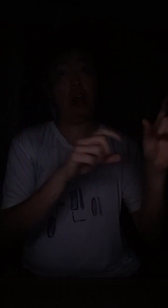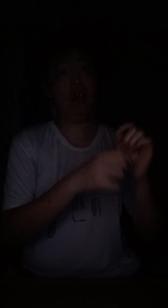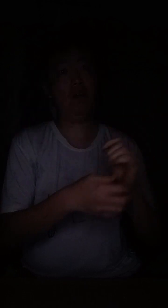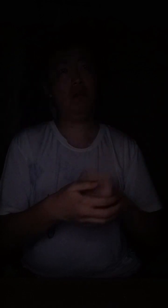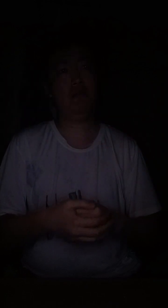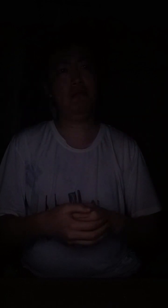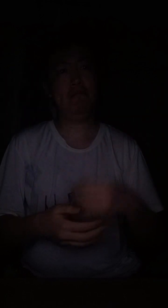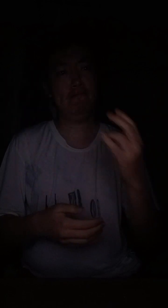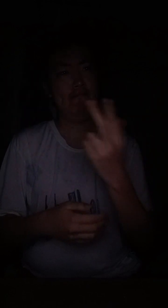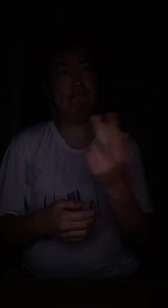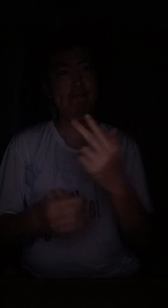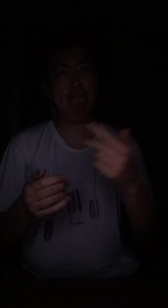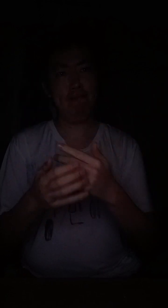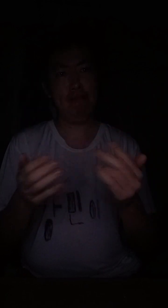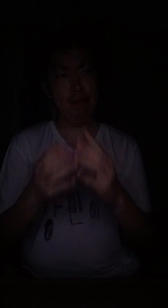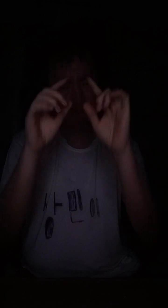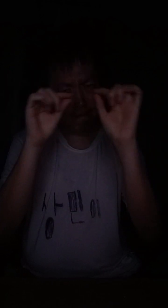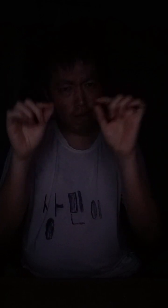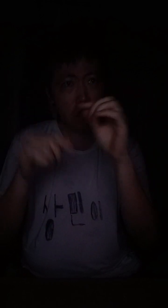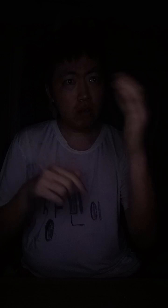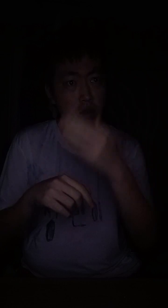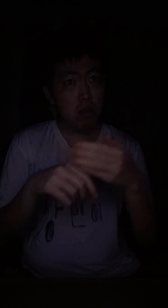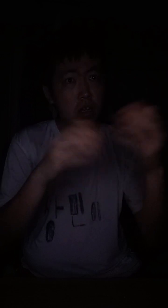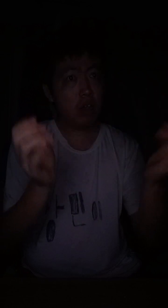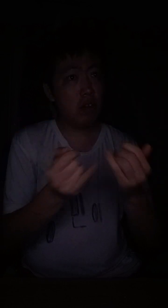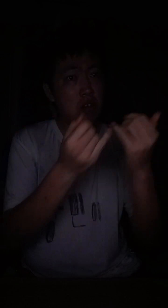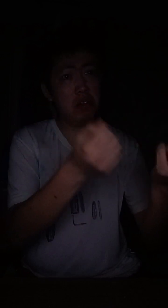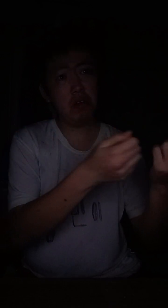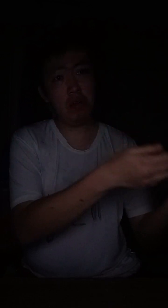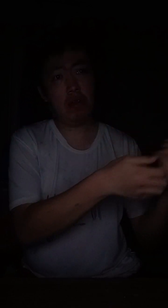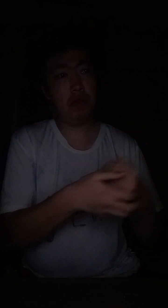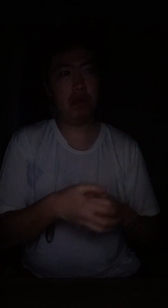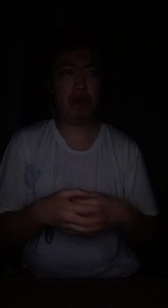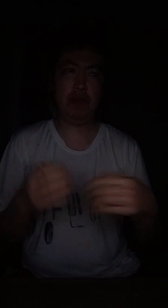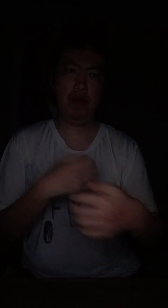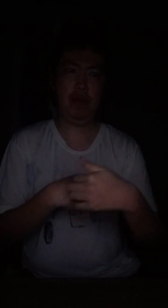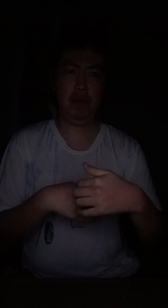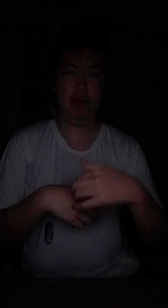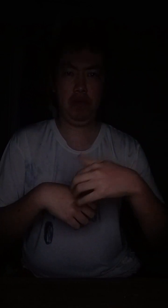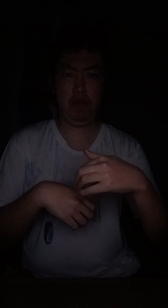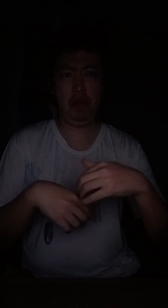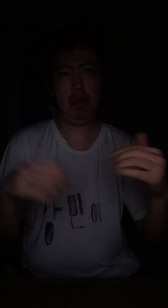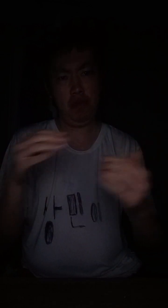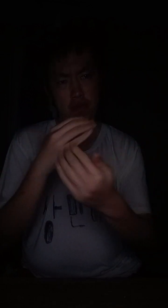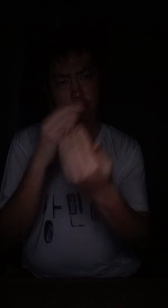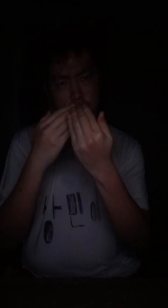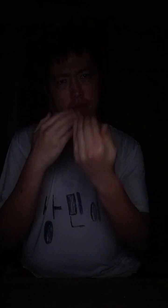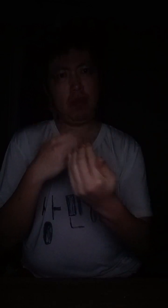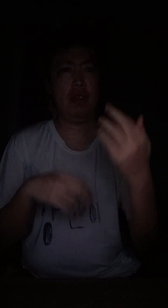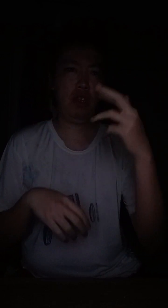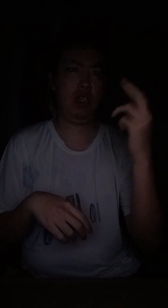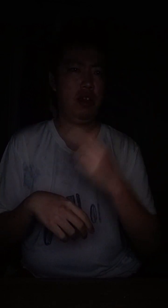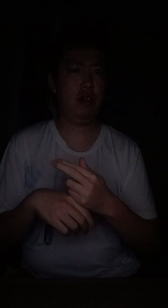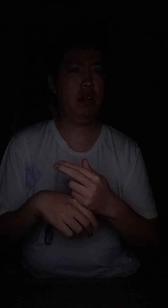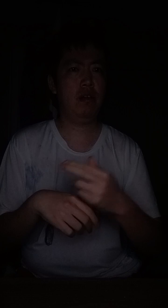다음날 한 3학년 남학생이 몰래 자수하고 등교했습니다. 아버지한테 병원에 간다고